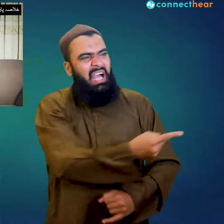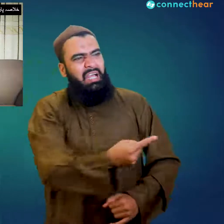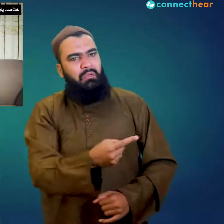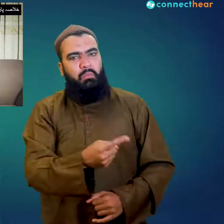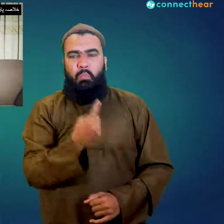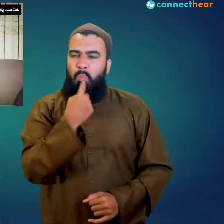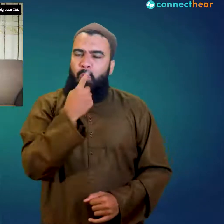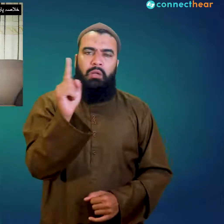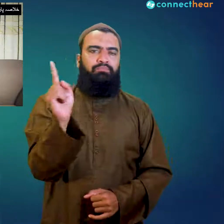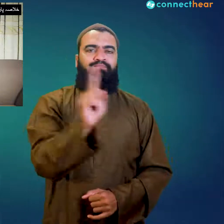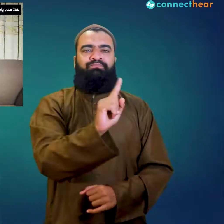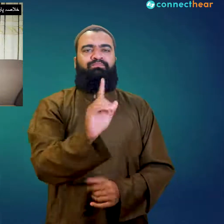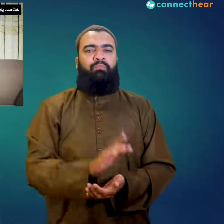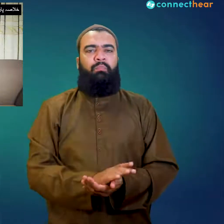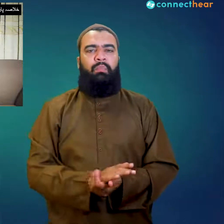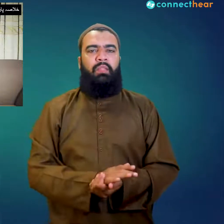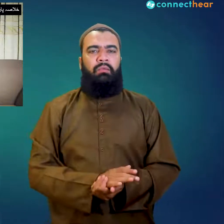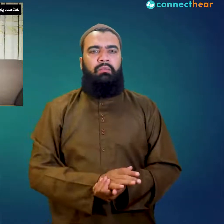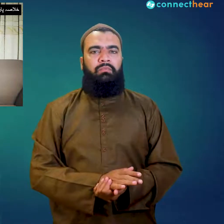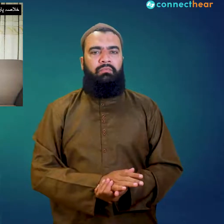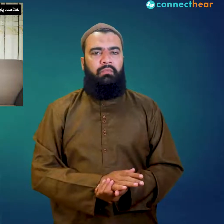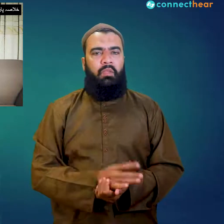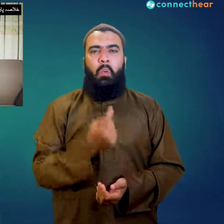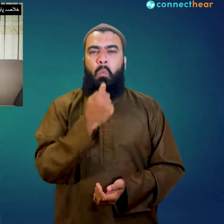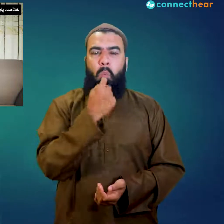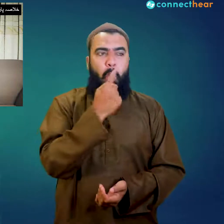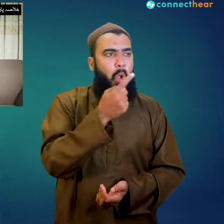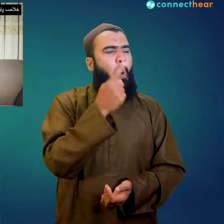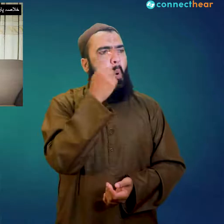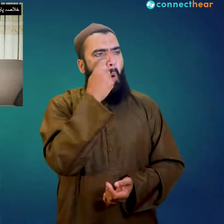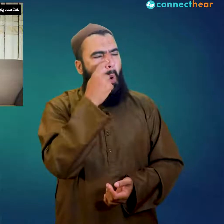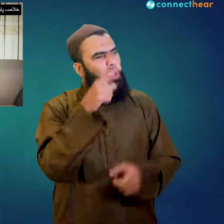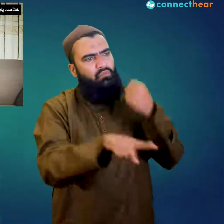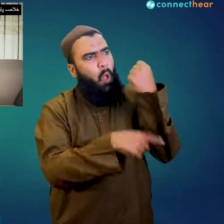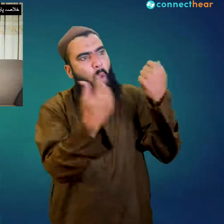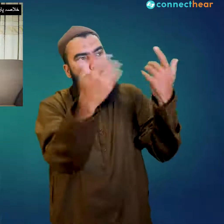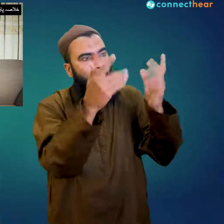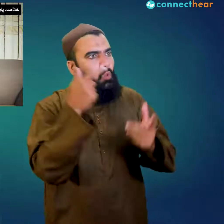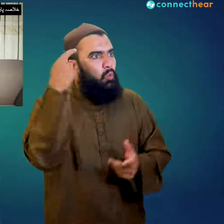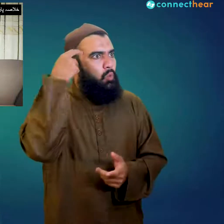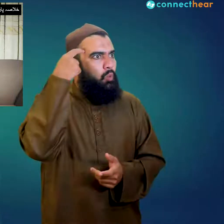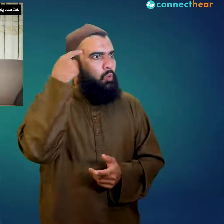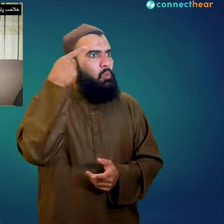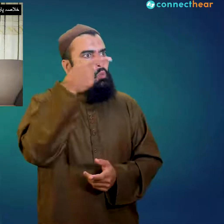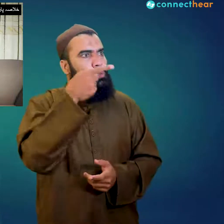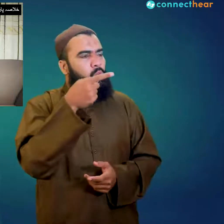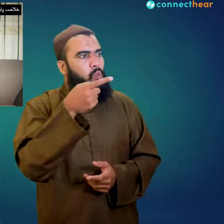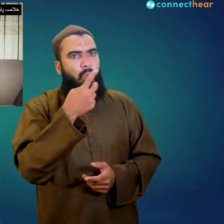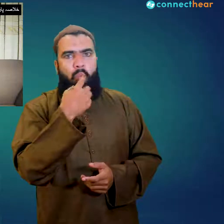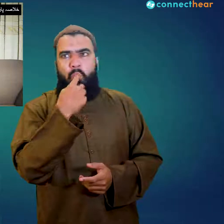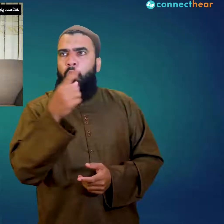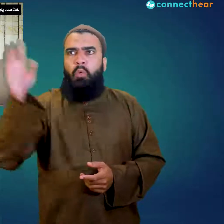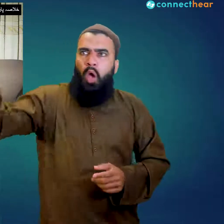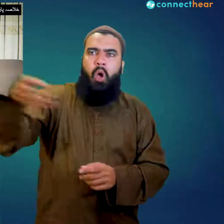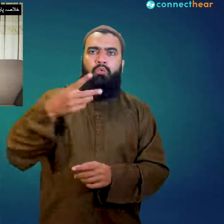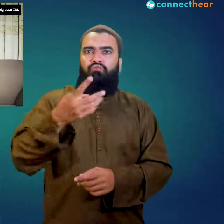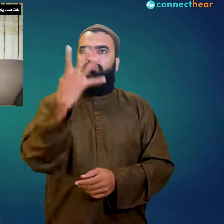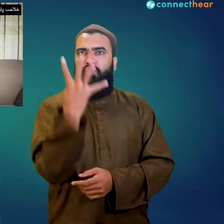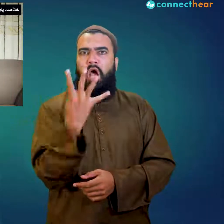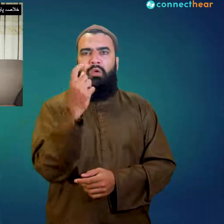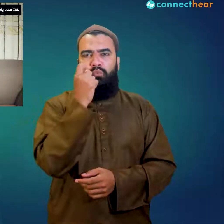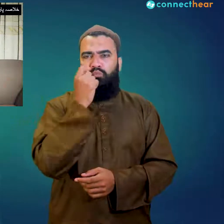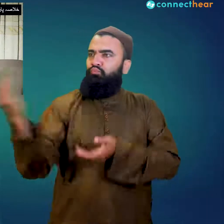فرمائی گئی ہے۔ اور یہ فرمایا گیا اس طرح کا اگر قصور ہو جائے تو پھر اس پر 4 گواہ پیش کیے